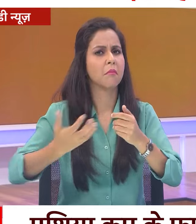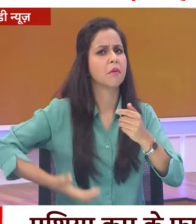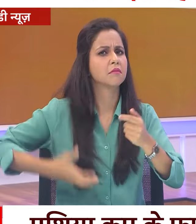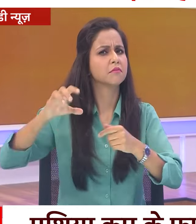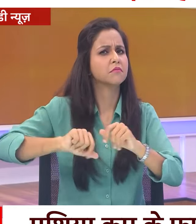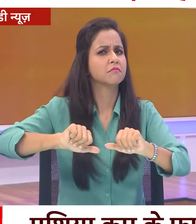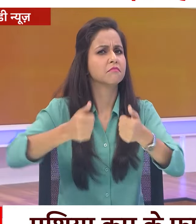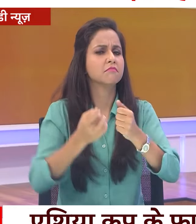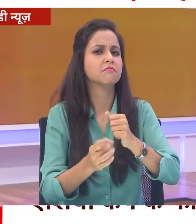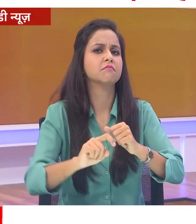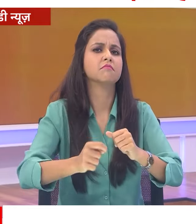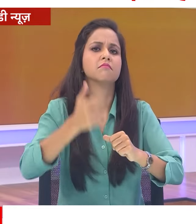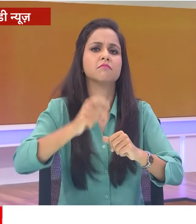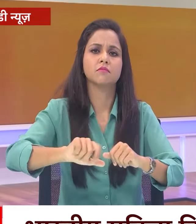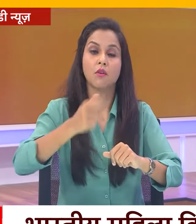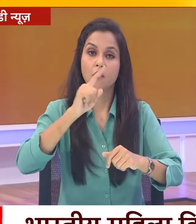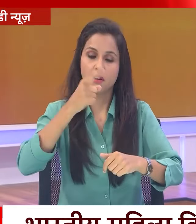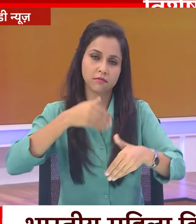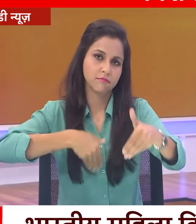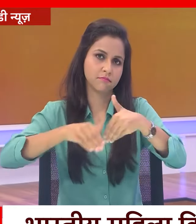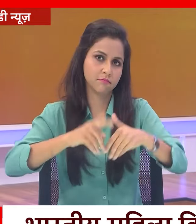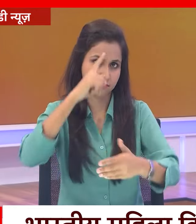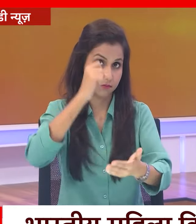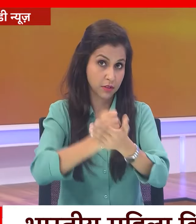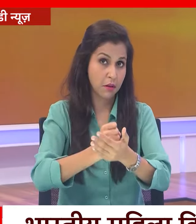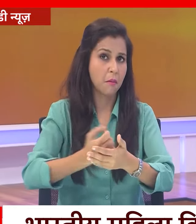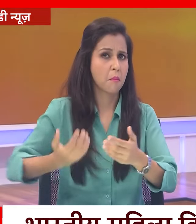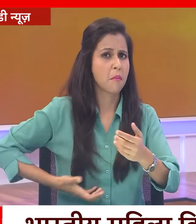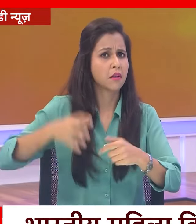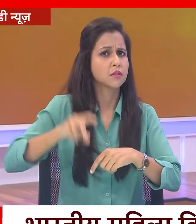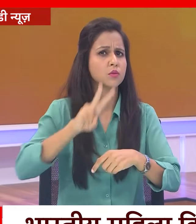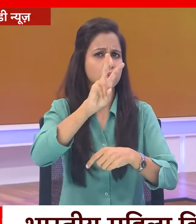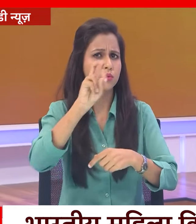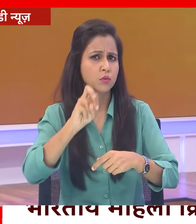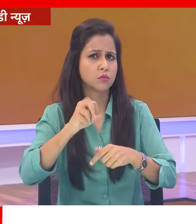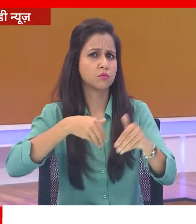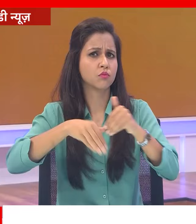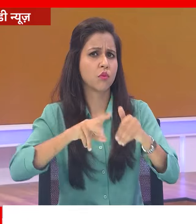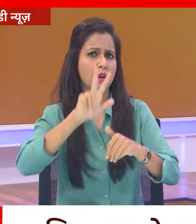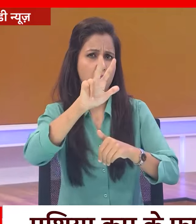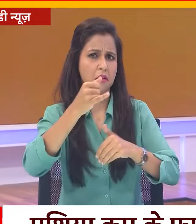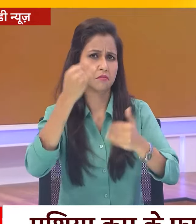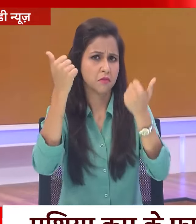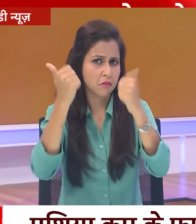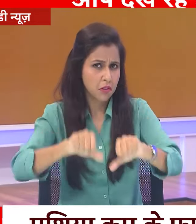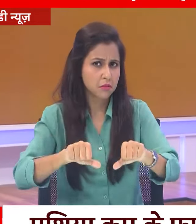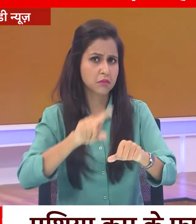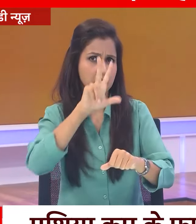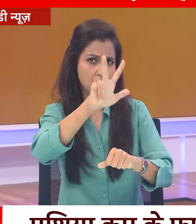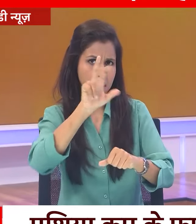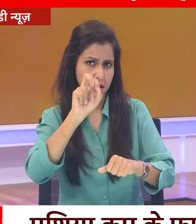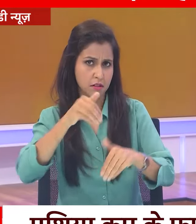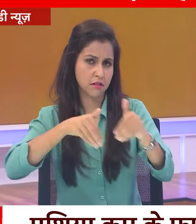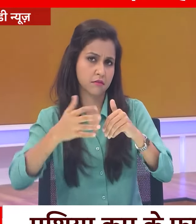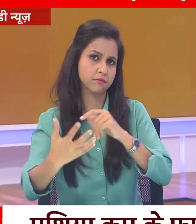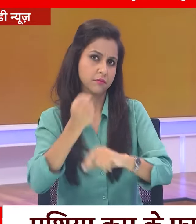पहले बल्लेबाजी करने का फैसला किया। बांग्लादेश ने 20 ओवर में 8 विकेट के नुकसान पर 80 रन का स्कोर